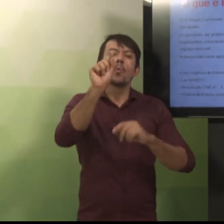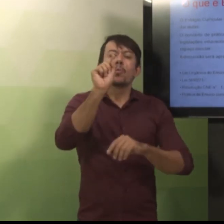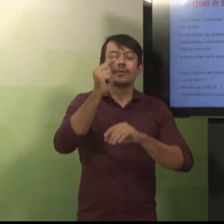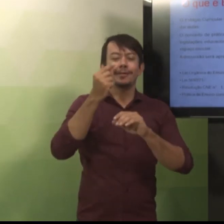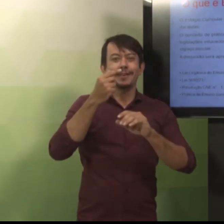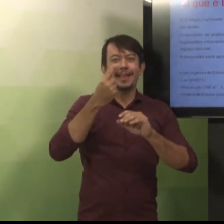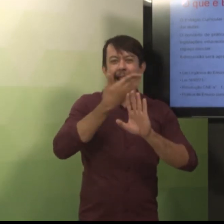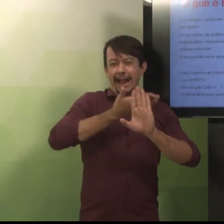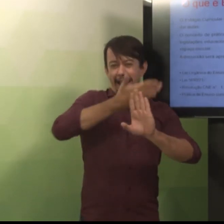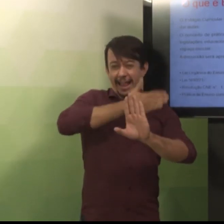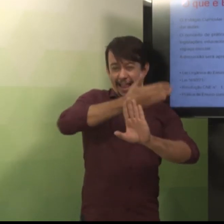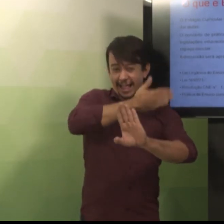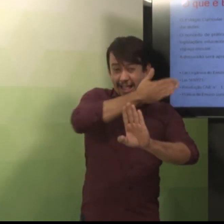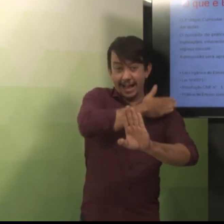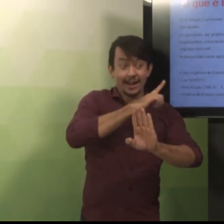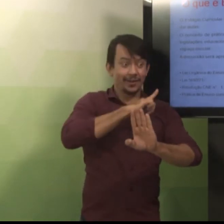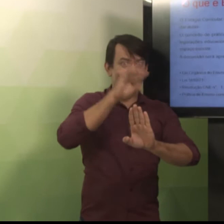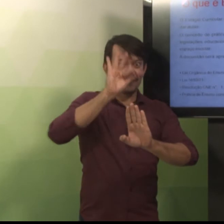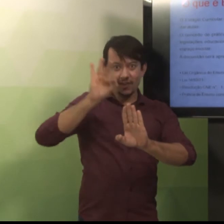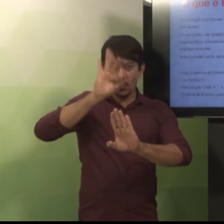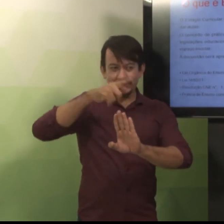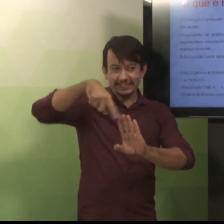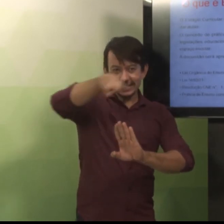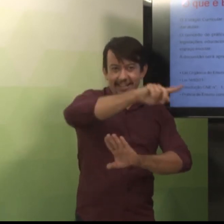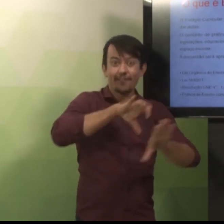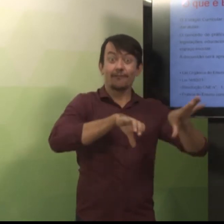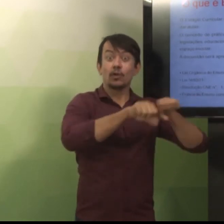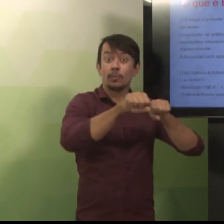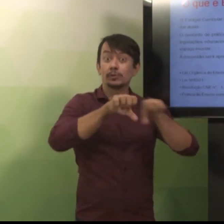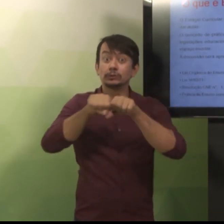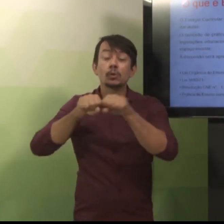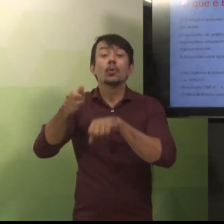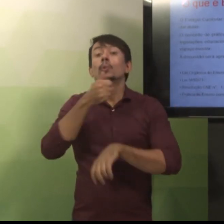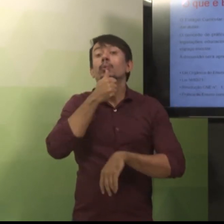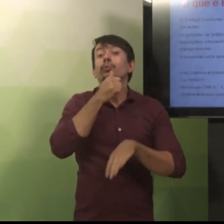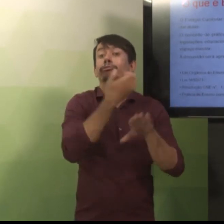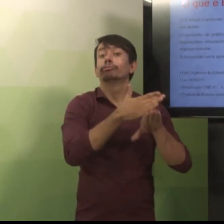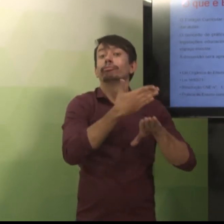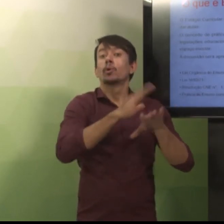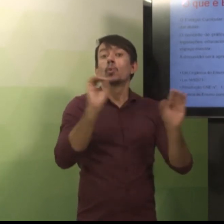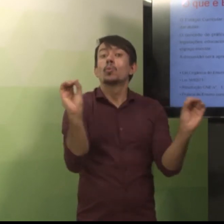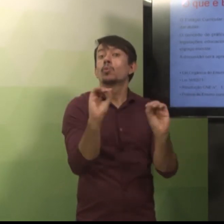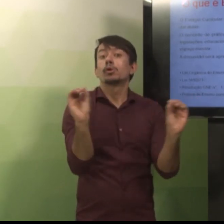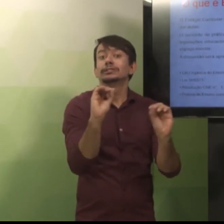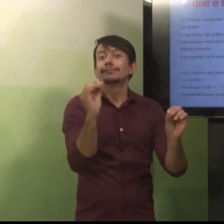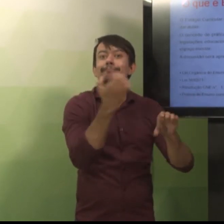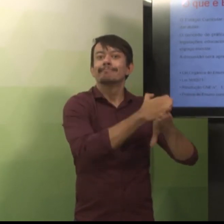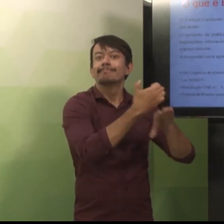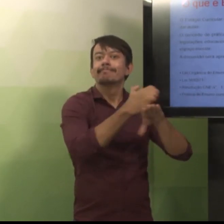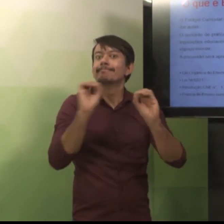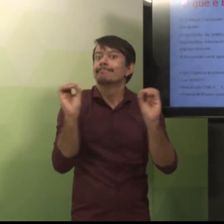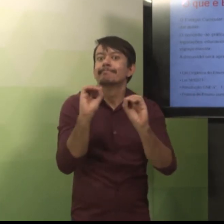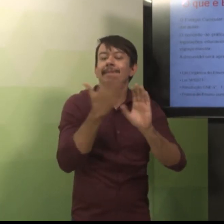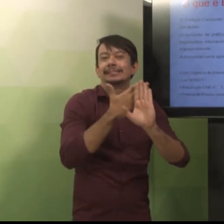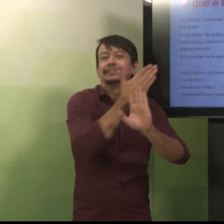Vejam, o estágio teve início há algum tempo, porque anteriormente as pessoas